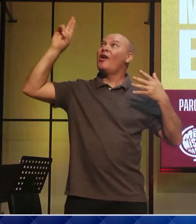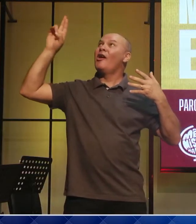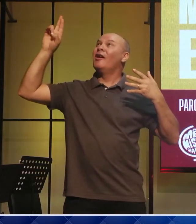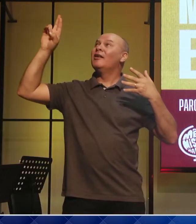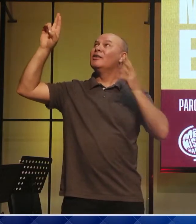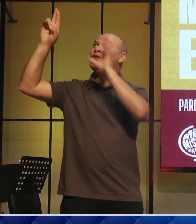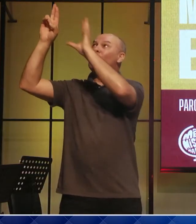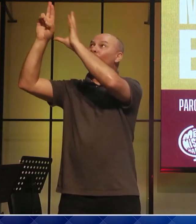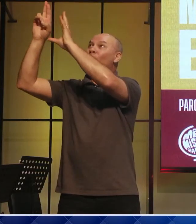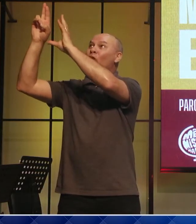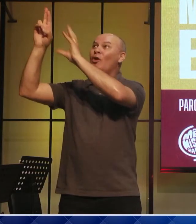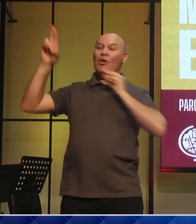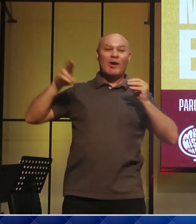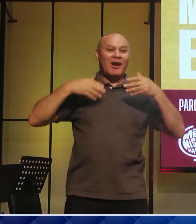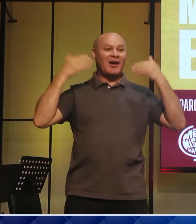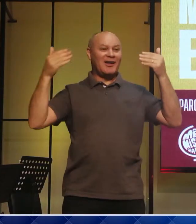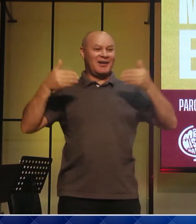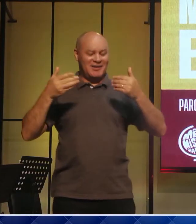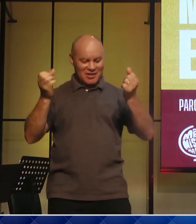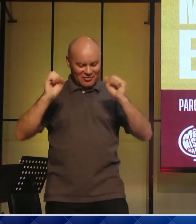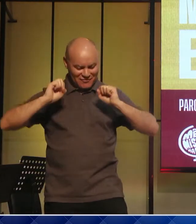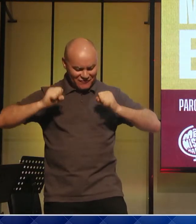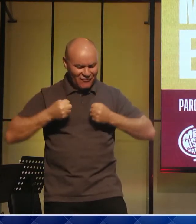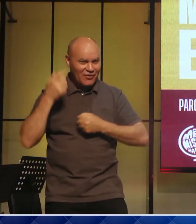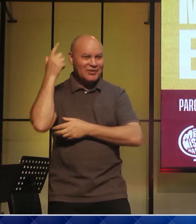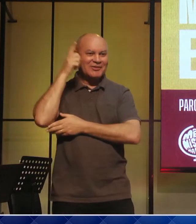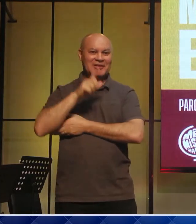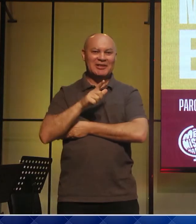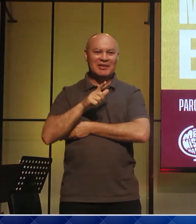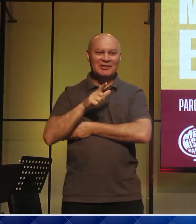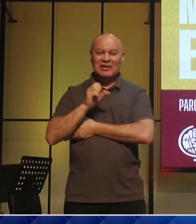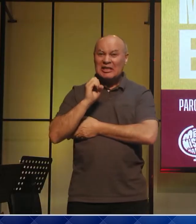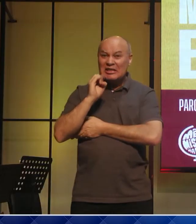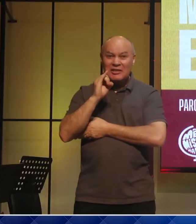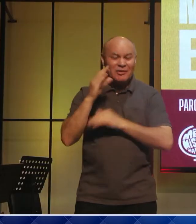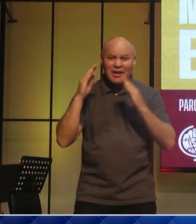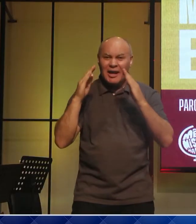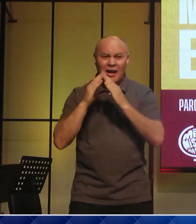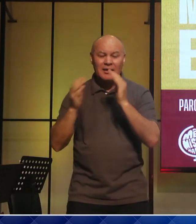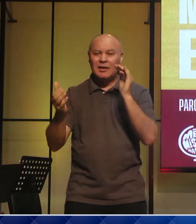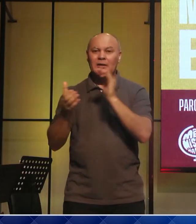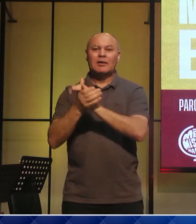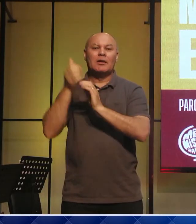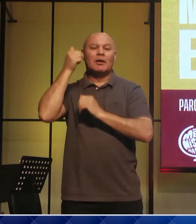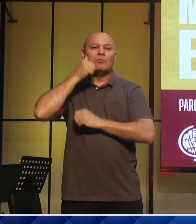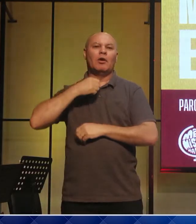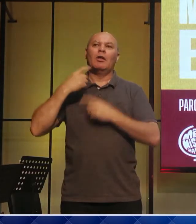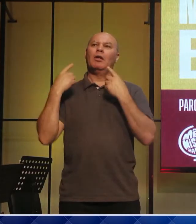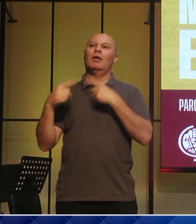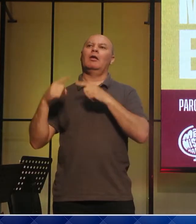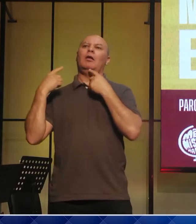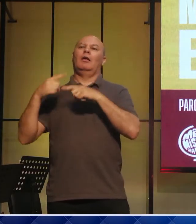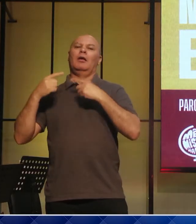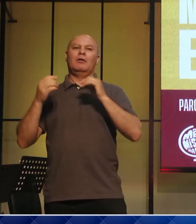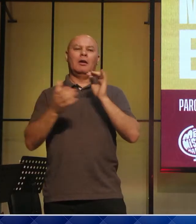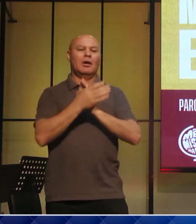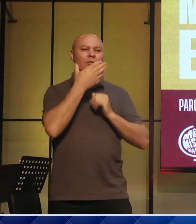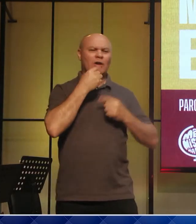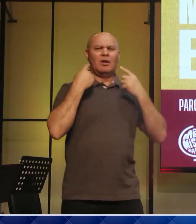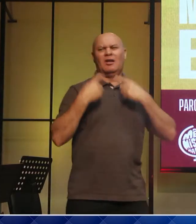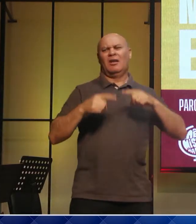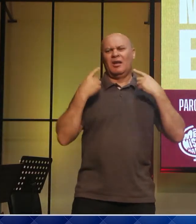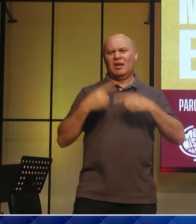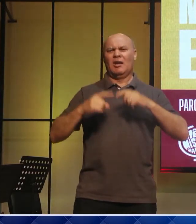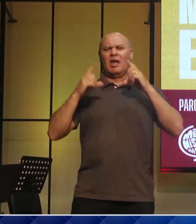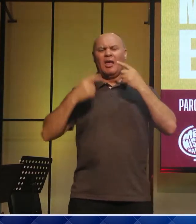Se você for uma mulher queixosa, um marido queixoso, coitado da sua casa, tira isso em nome de